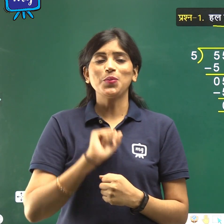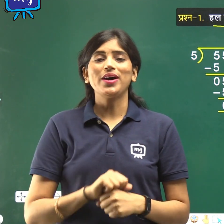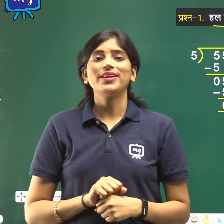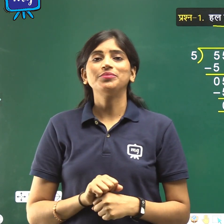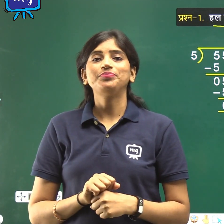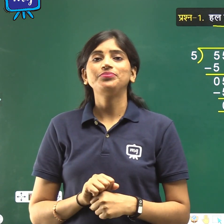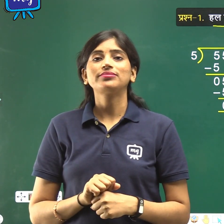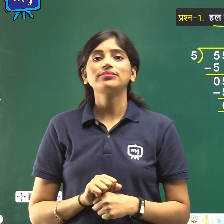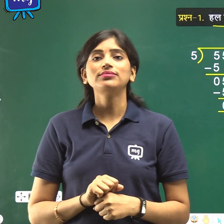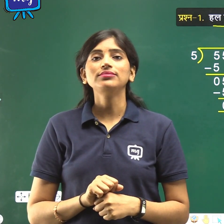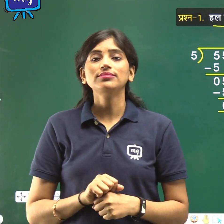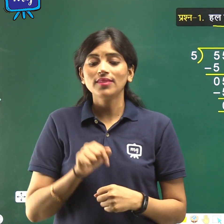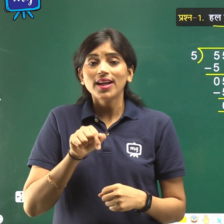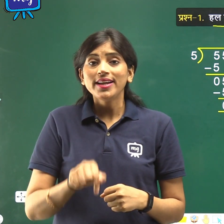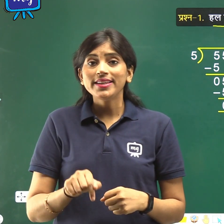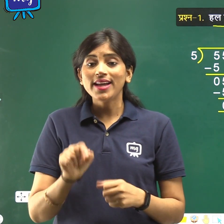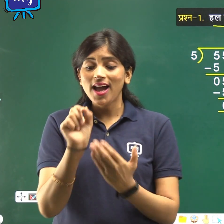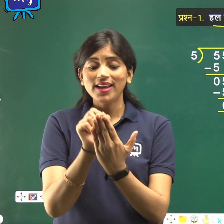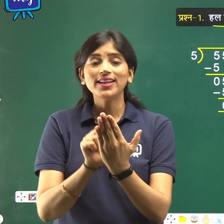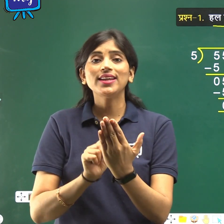बार। यहाँ लिखे